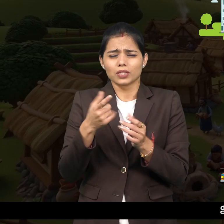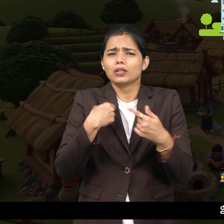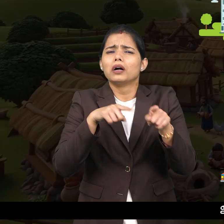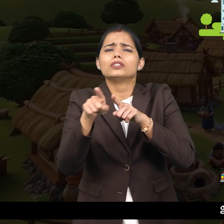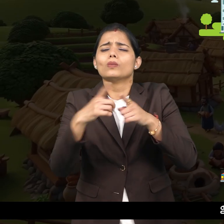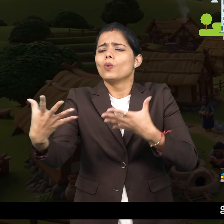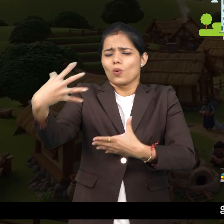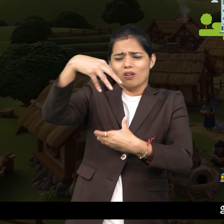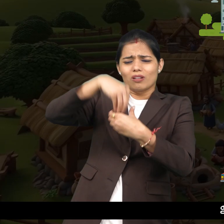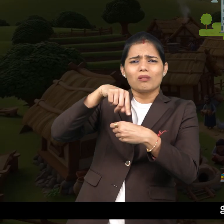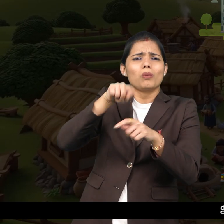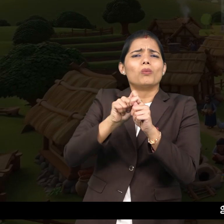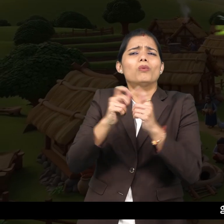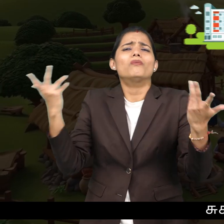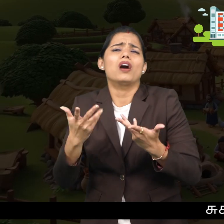உதாரணமாக,